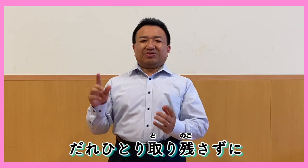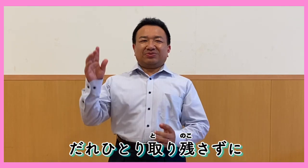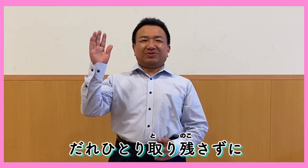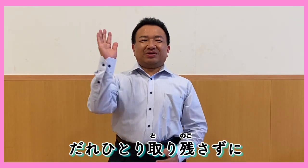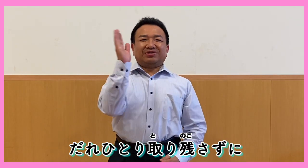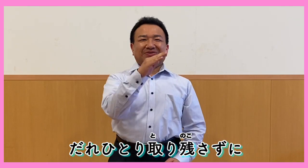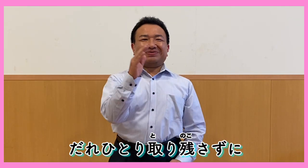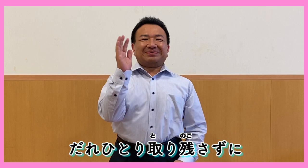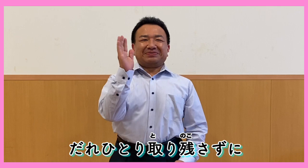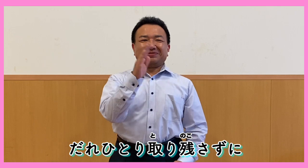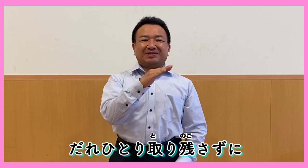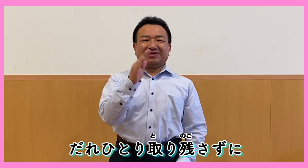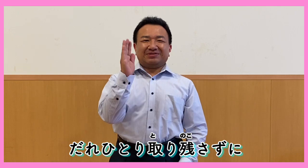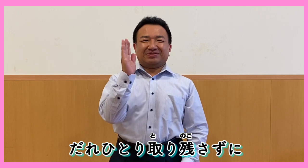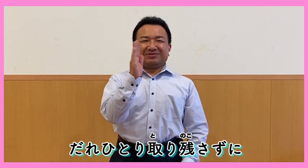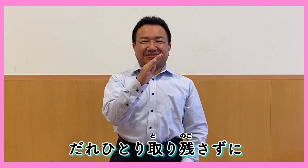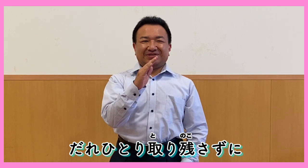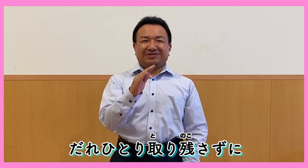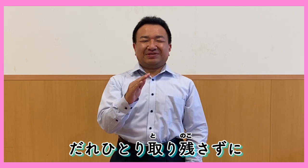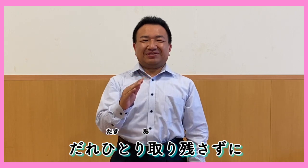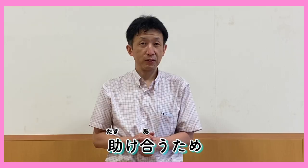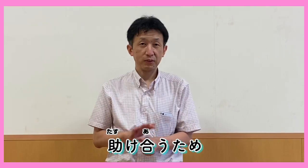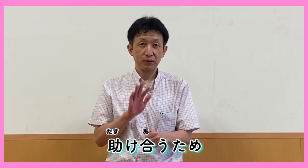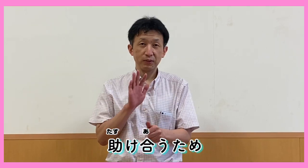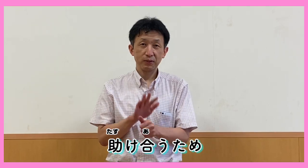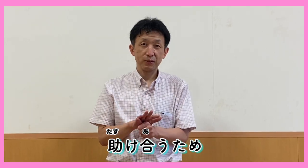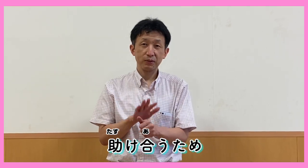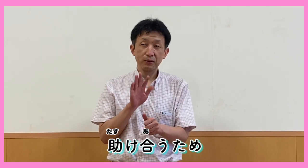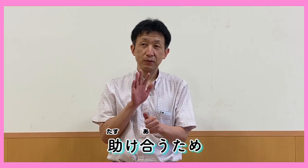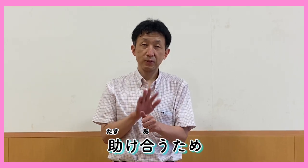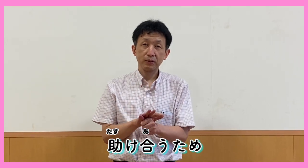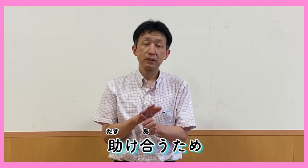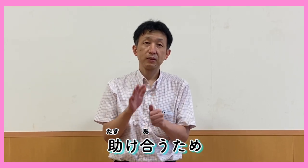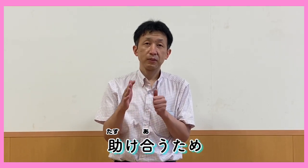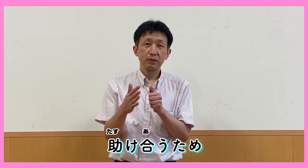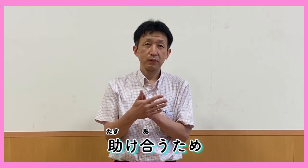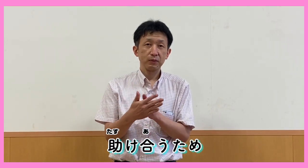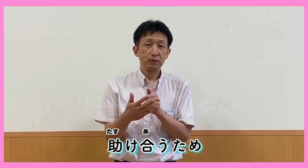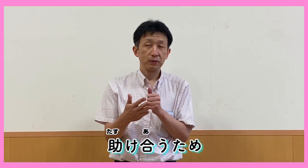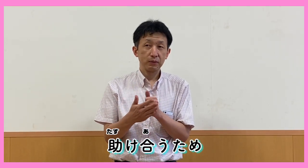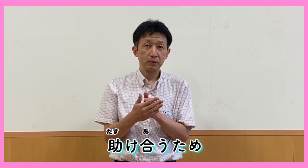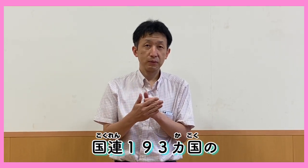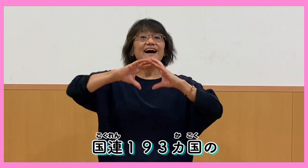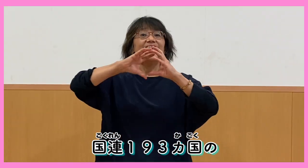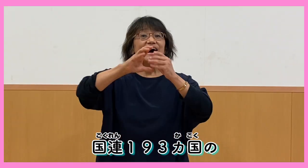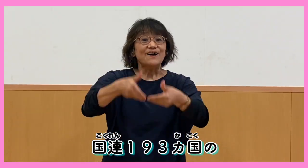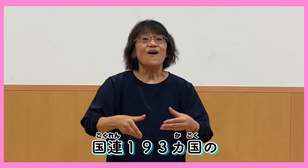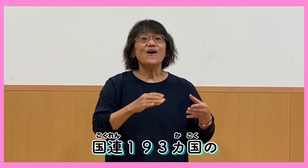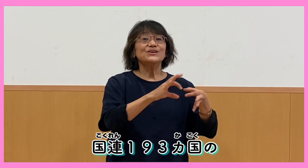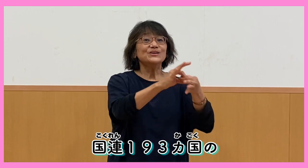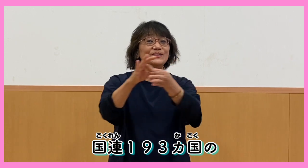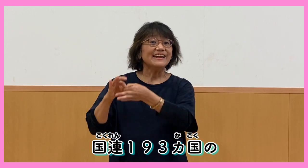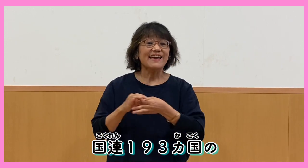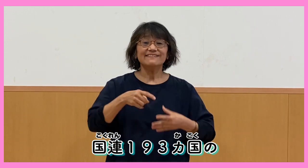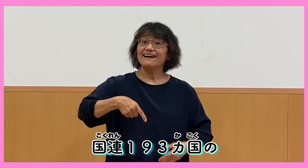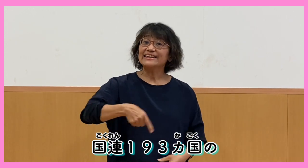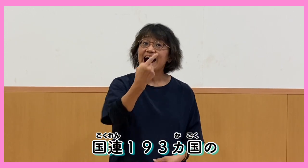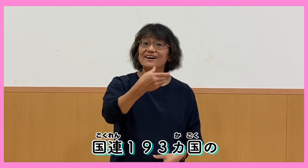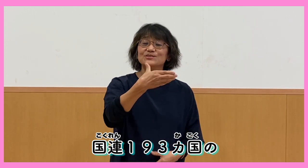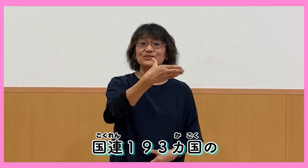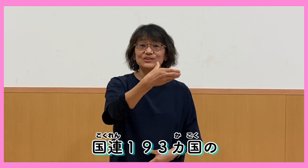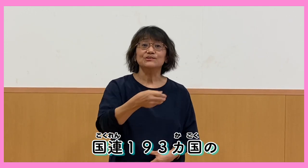人取り残さずに助け合うため、 国